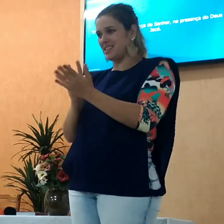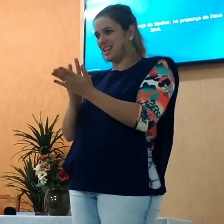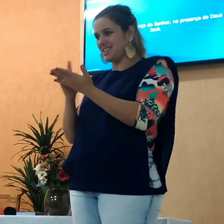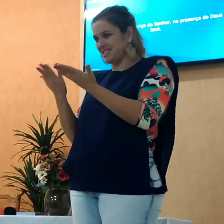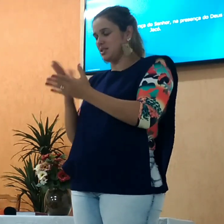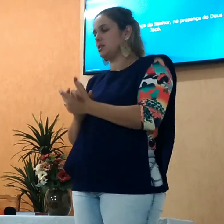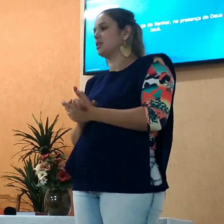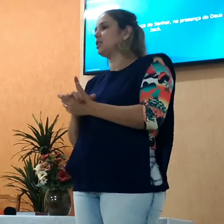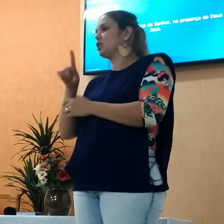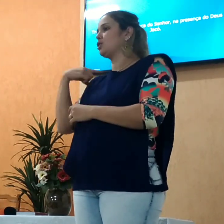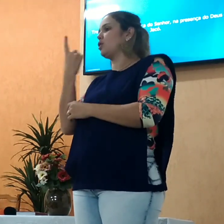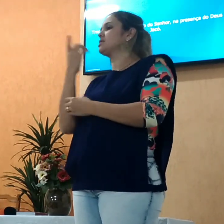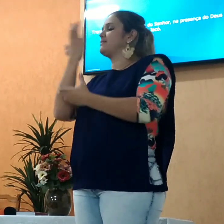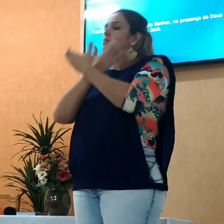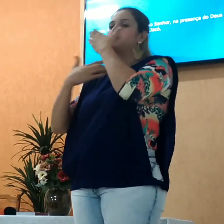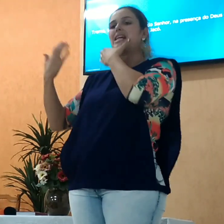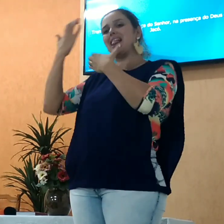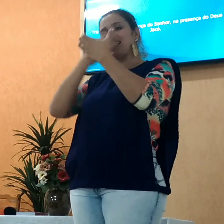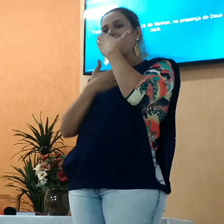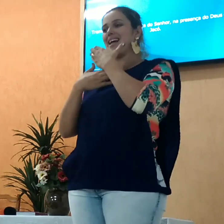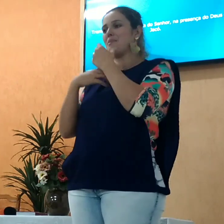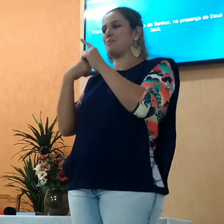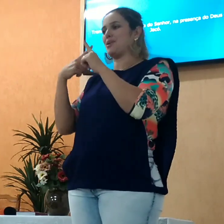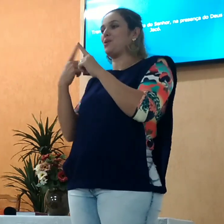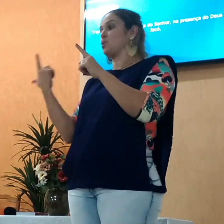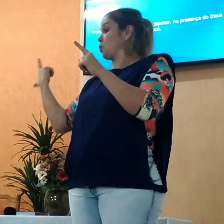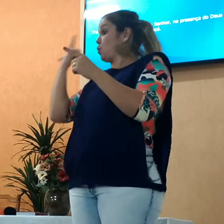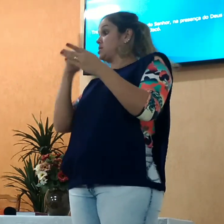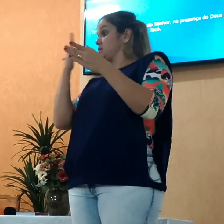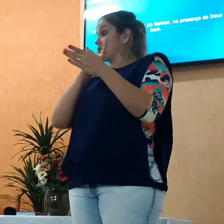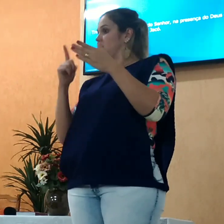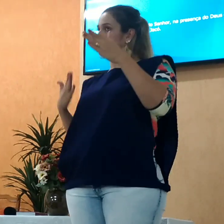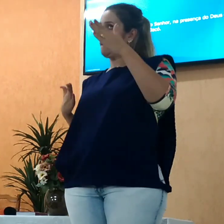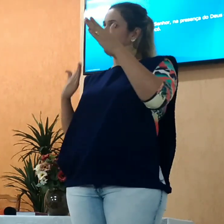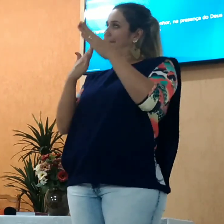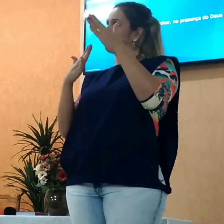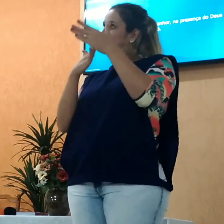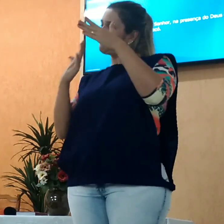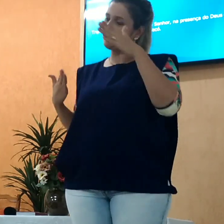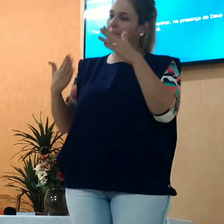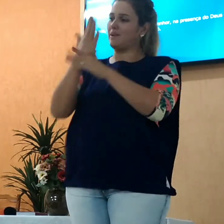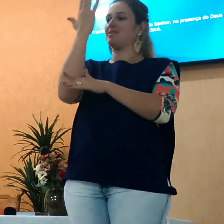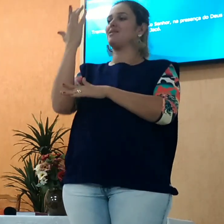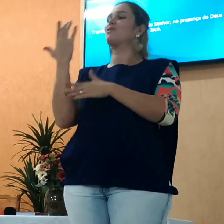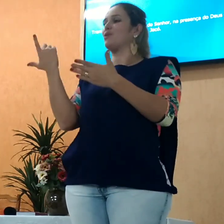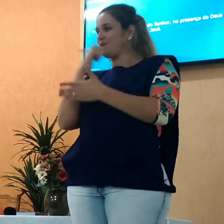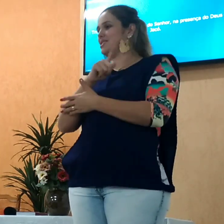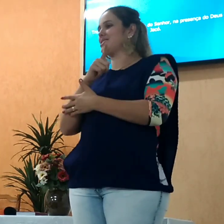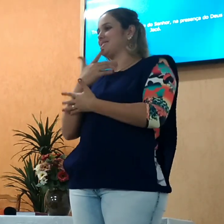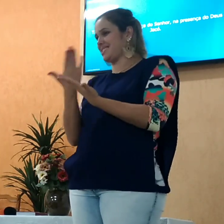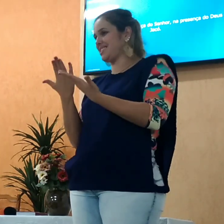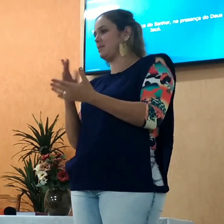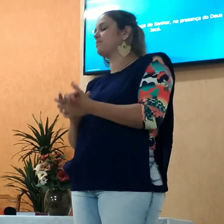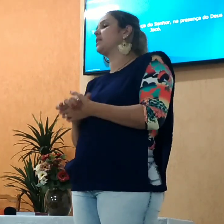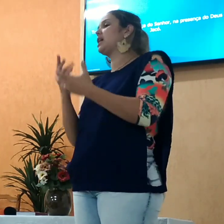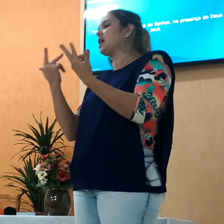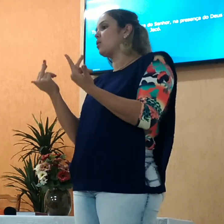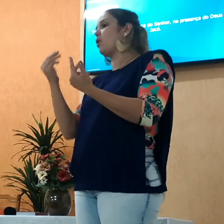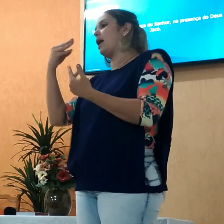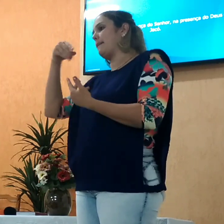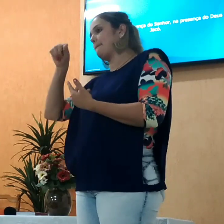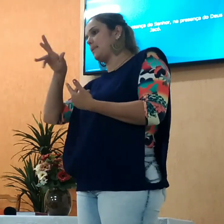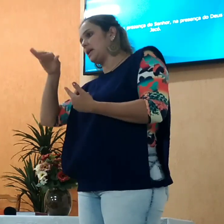lado. Quando eles saltaram o mar vermelho, do outro lado, a Miriam, que era irmã de Moisés, ela